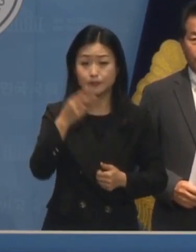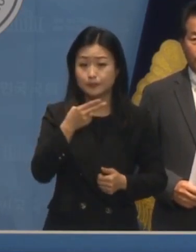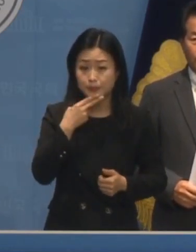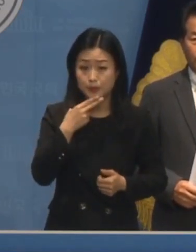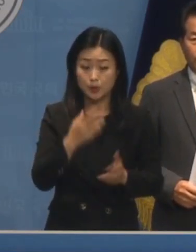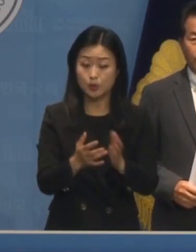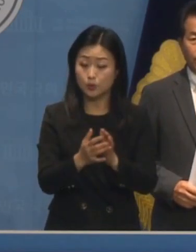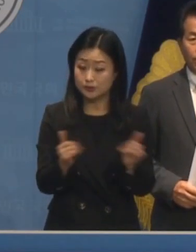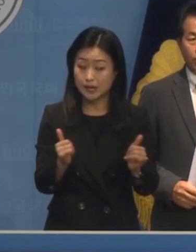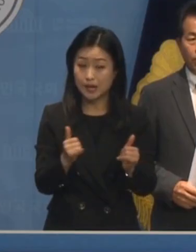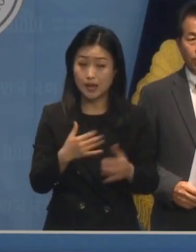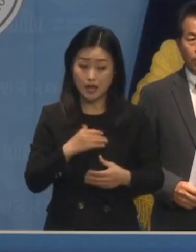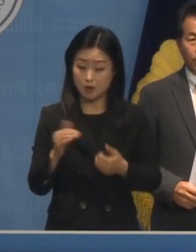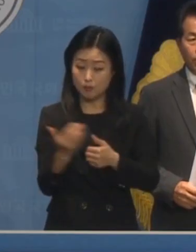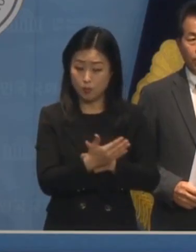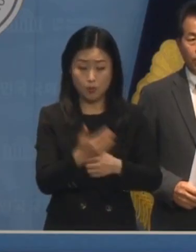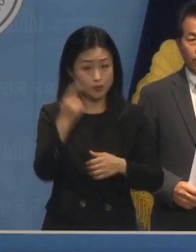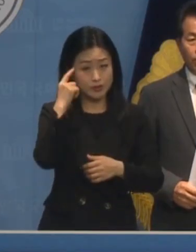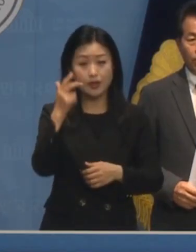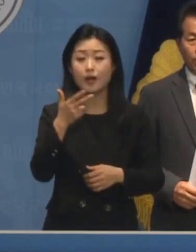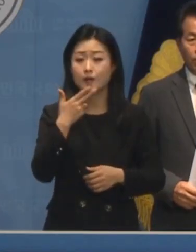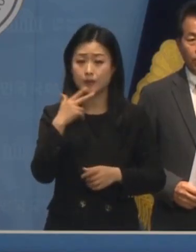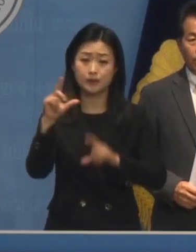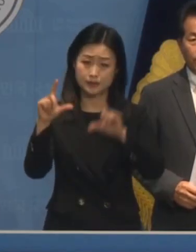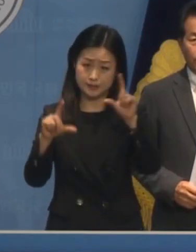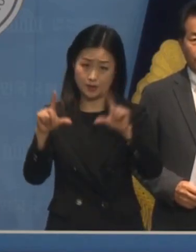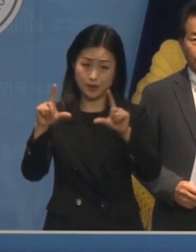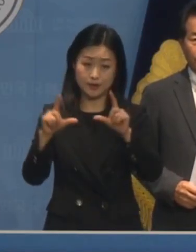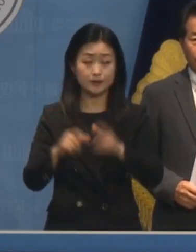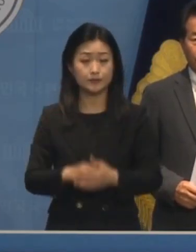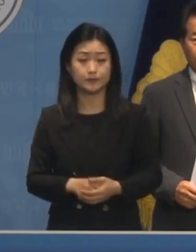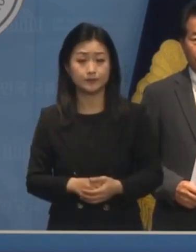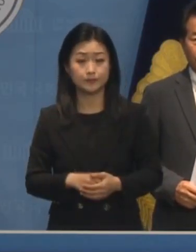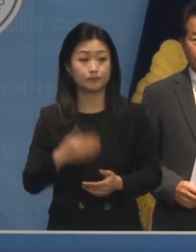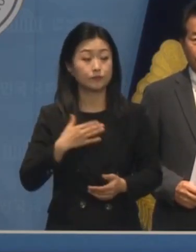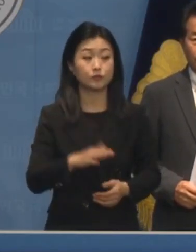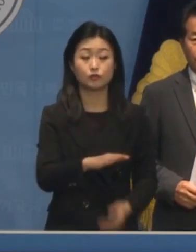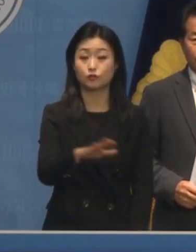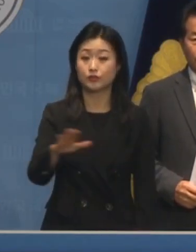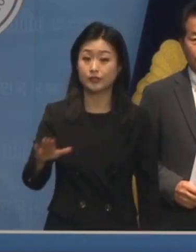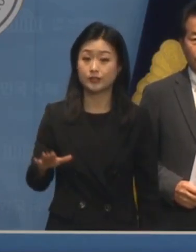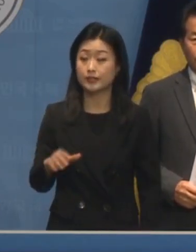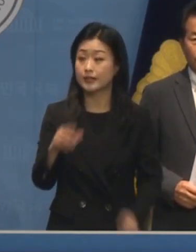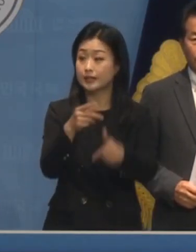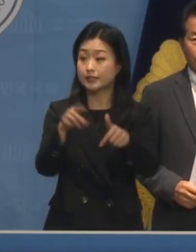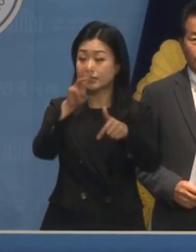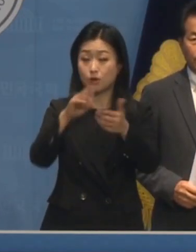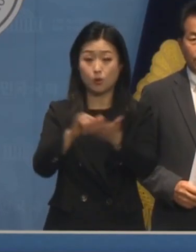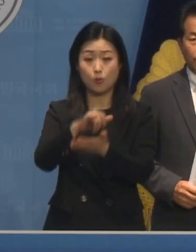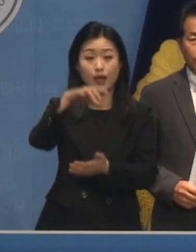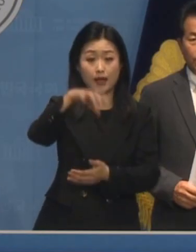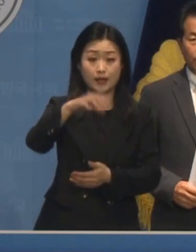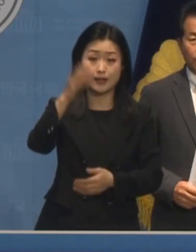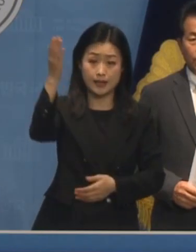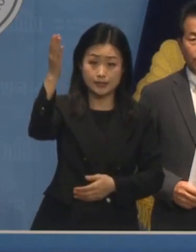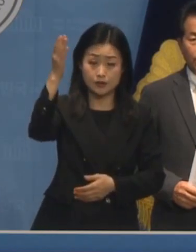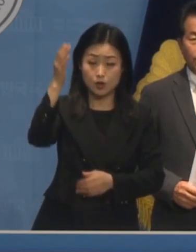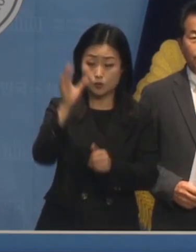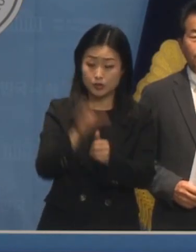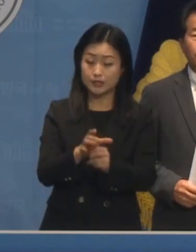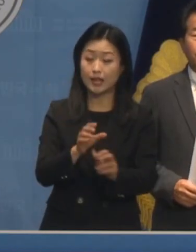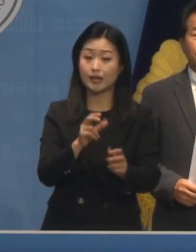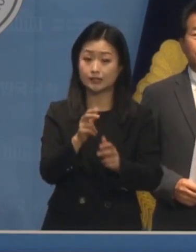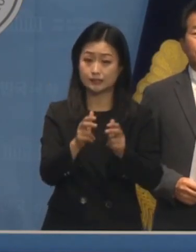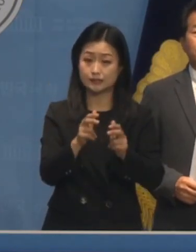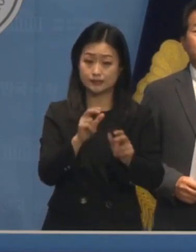노동자의 안전을 저해하는 것이다 우리는 인천국제공항공사의 위탁사업